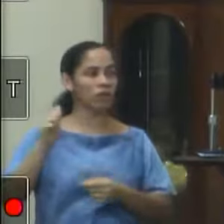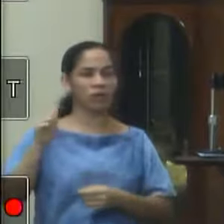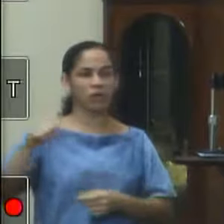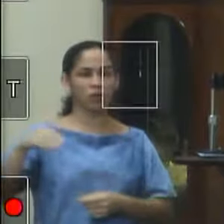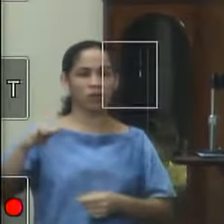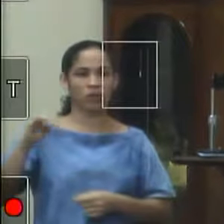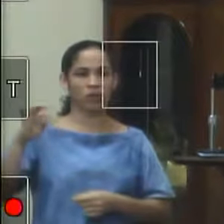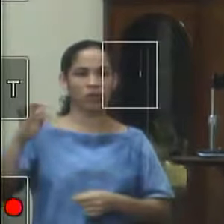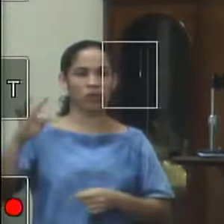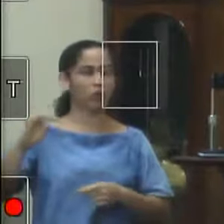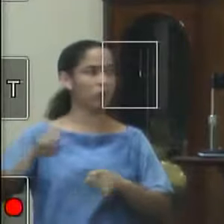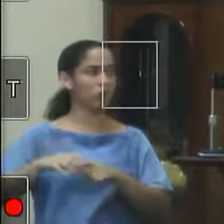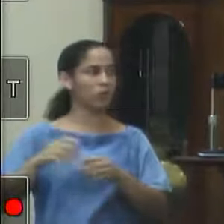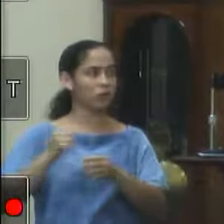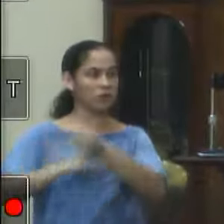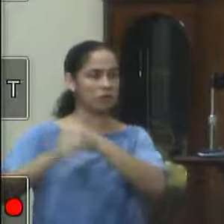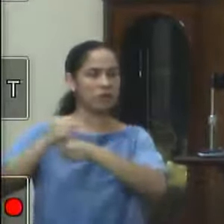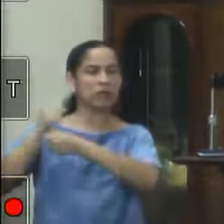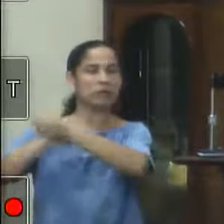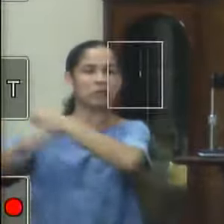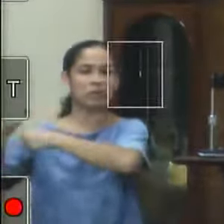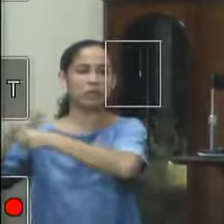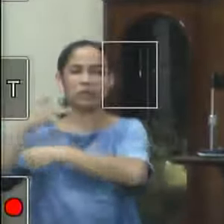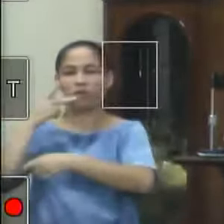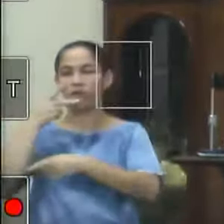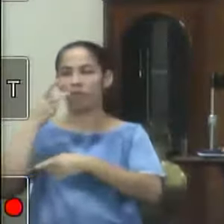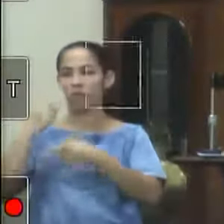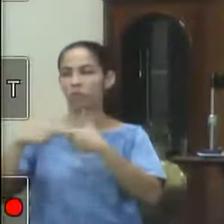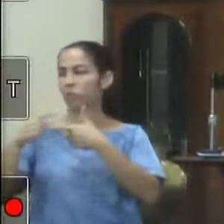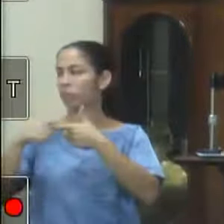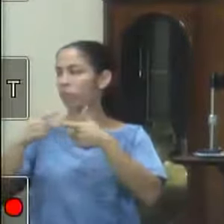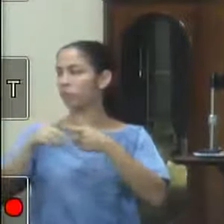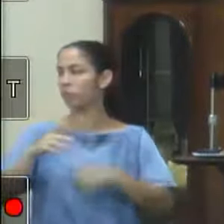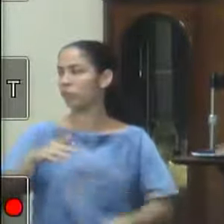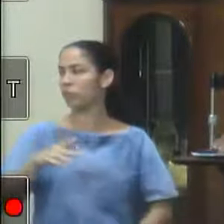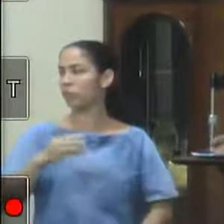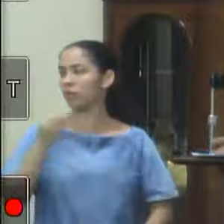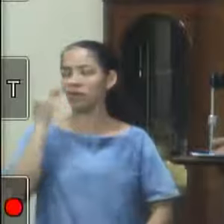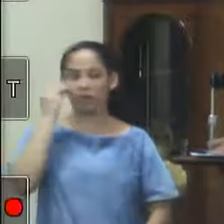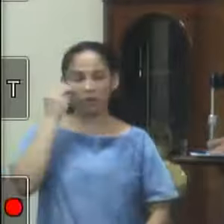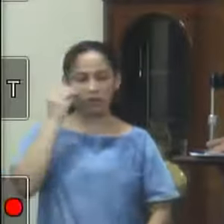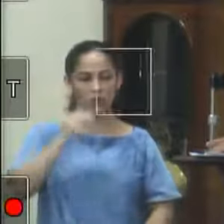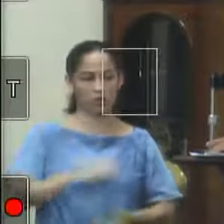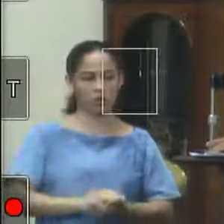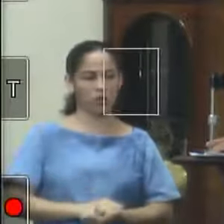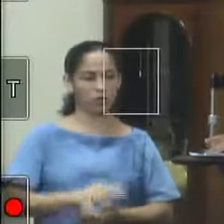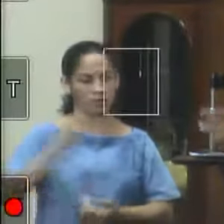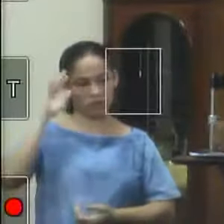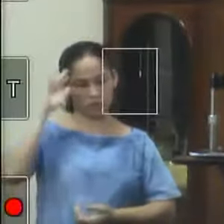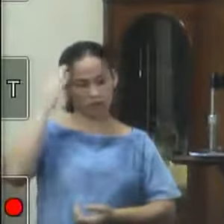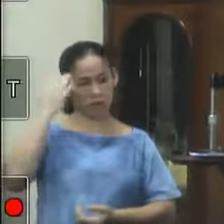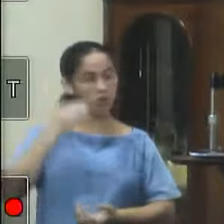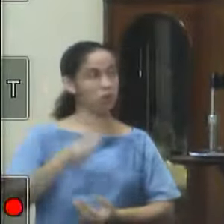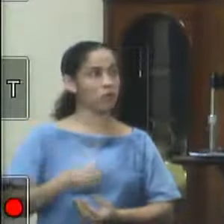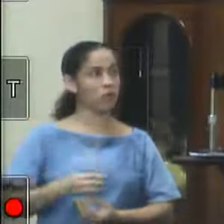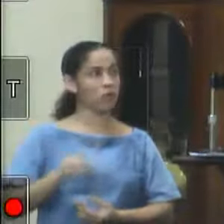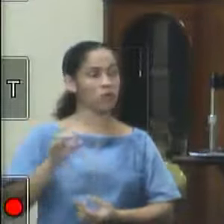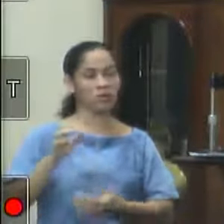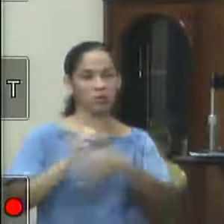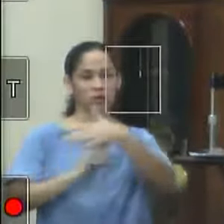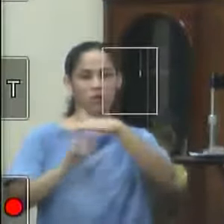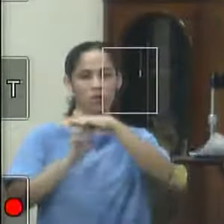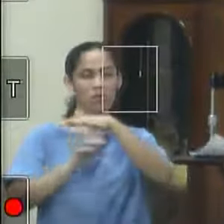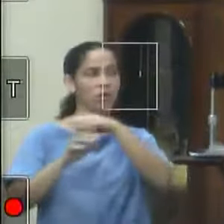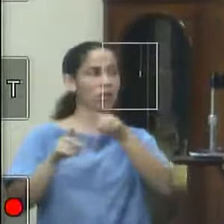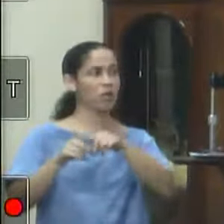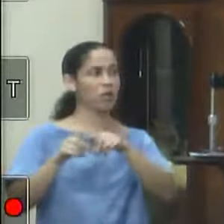que eu já venho anos falando sobre aquele problema lá, tentar resolver essa parte, não só das fábricas também, porque